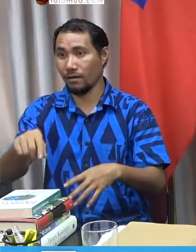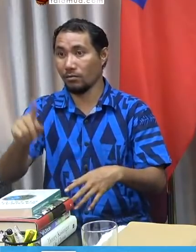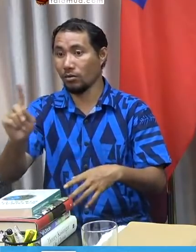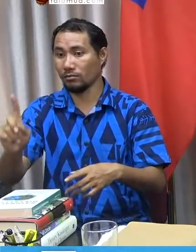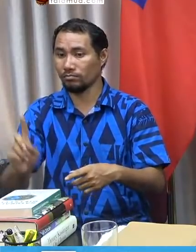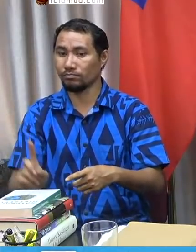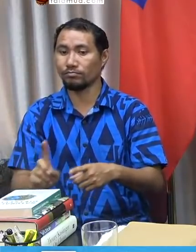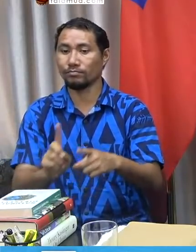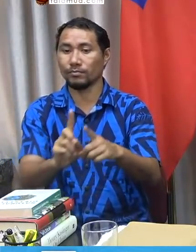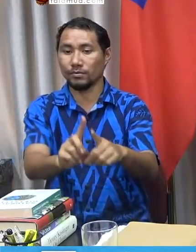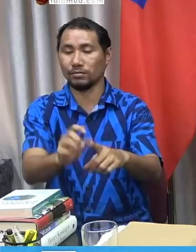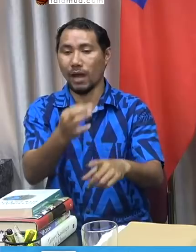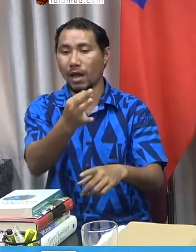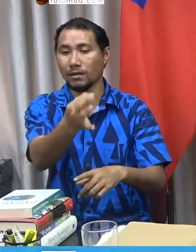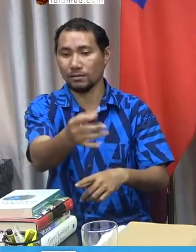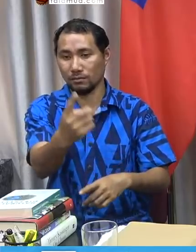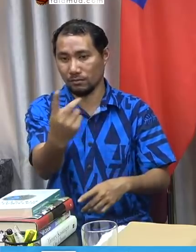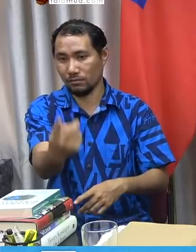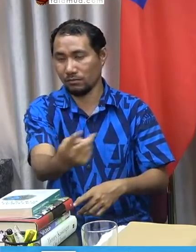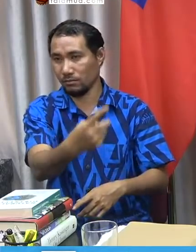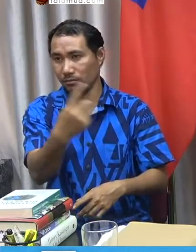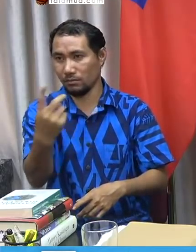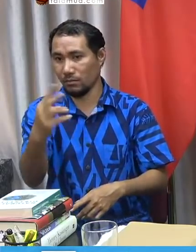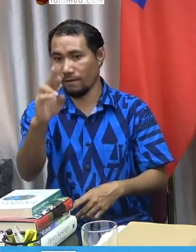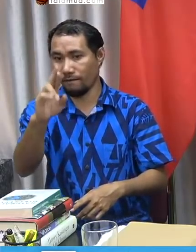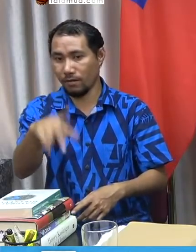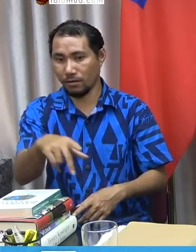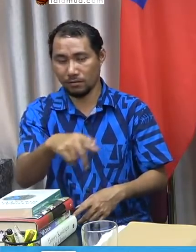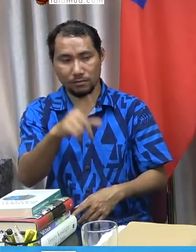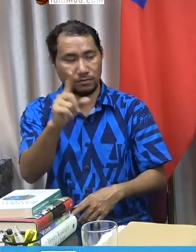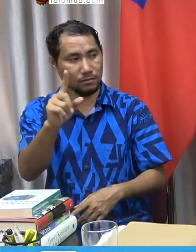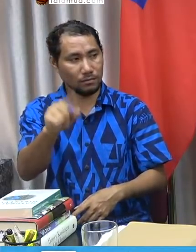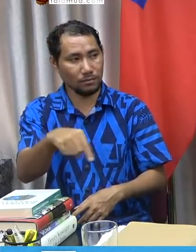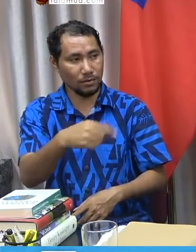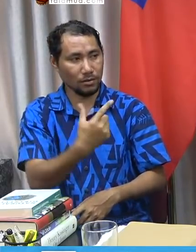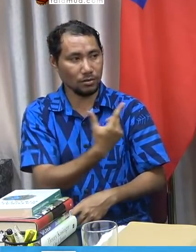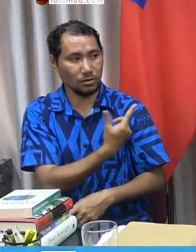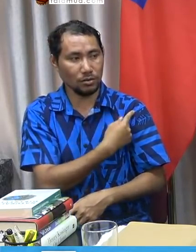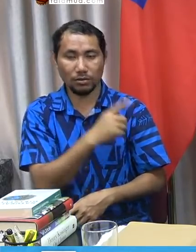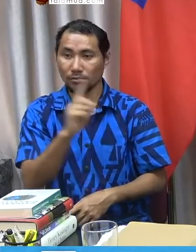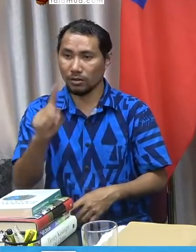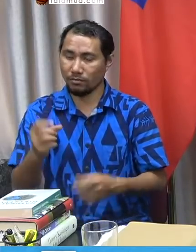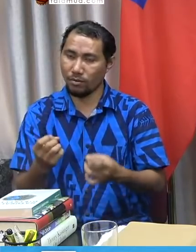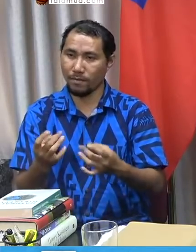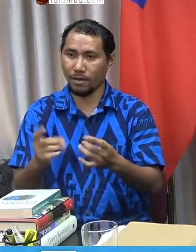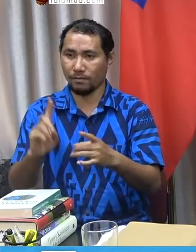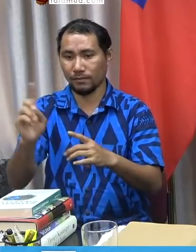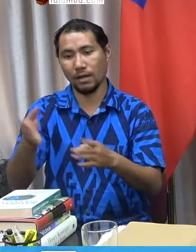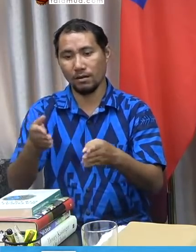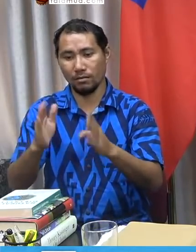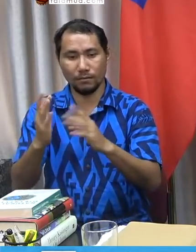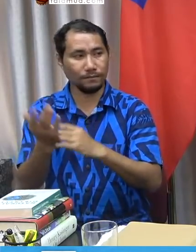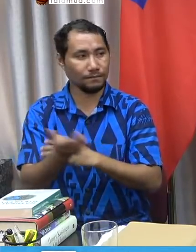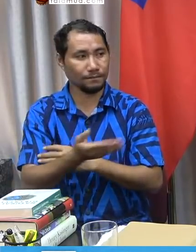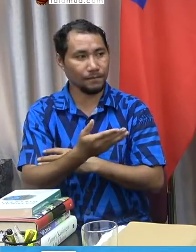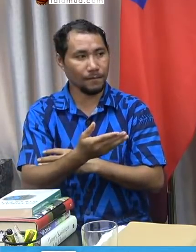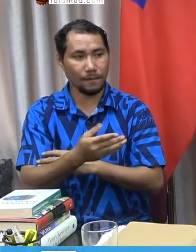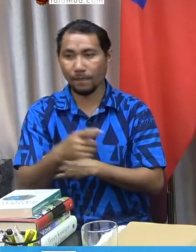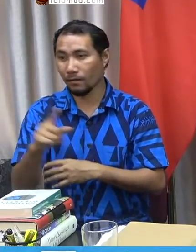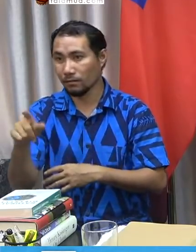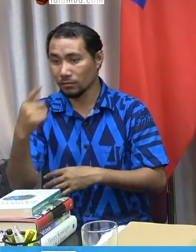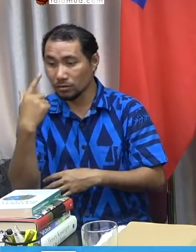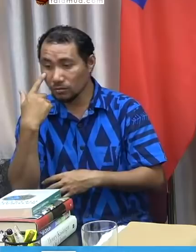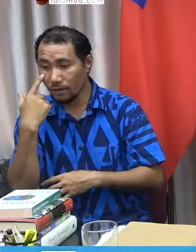loa. Nā le pau nā le mea whai ai, tā pena o le ale o wala e whai ai, ma o e